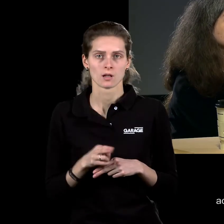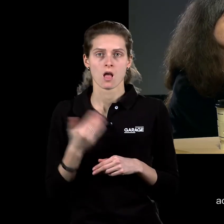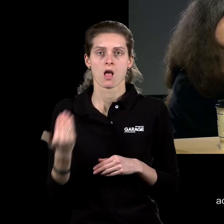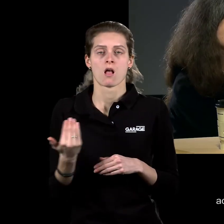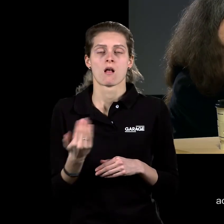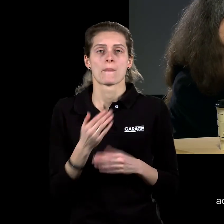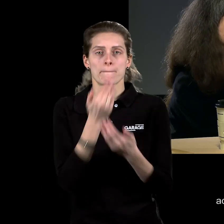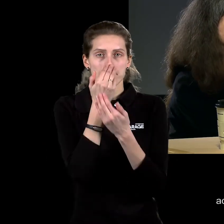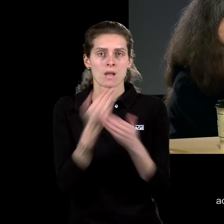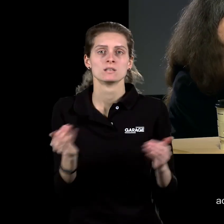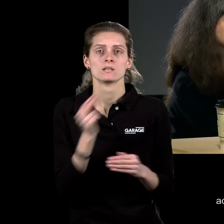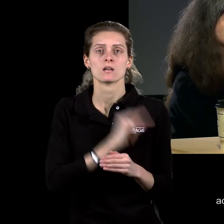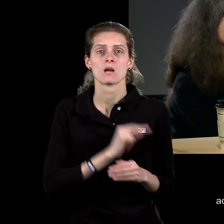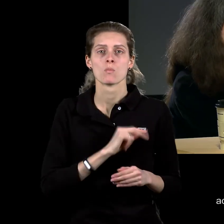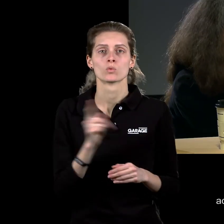делала